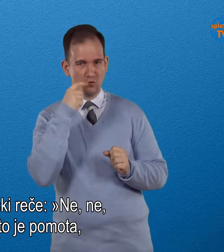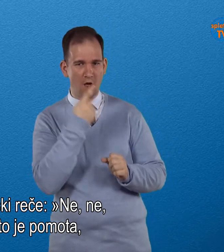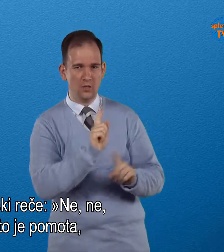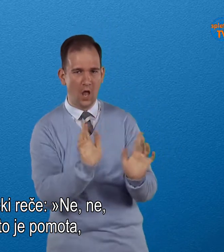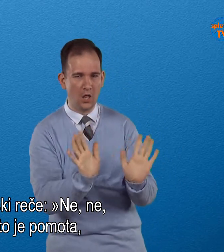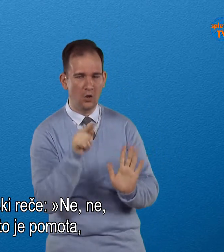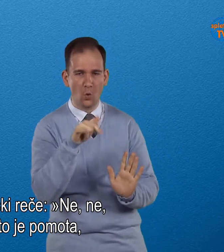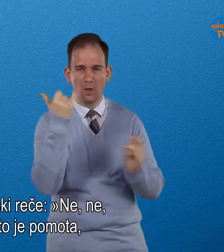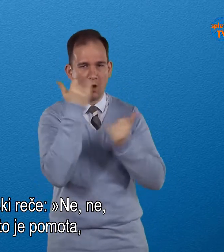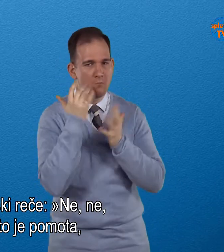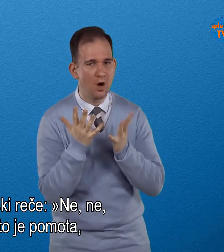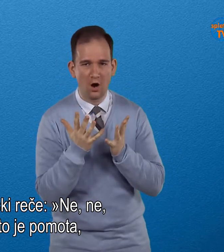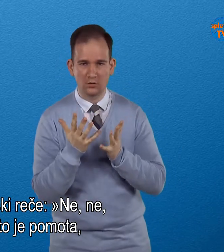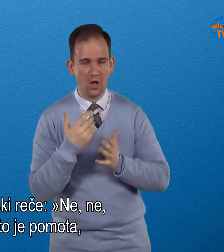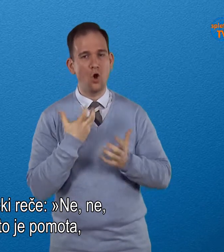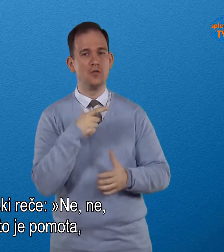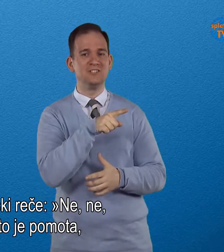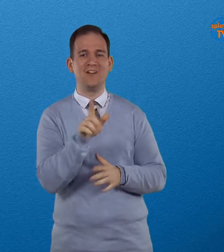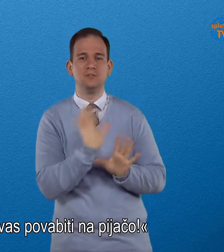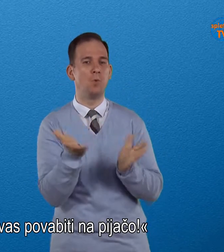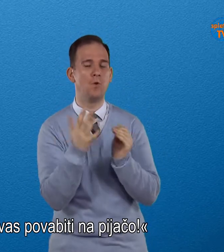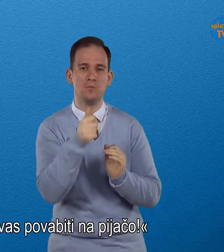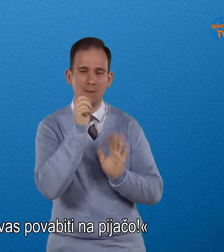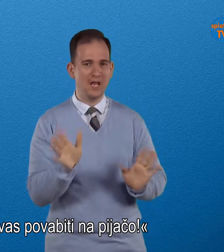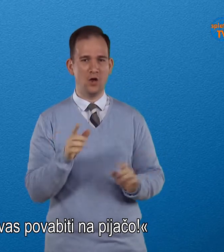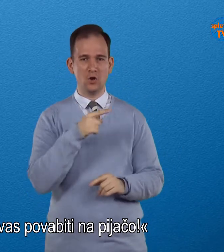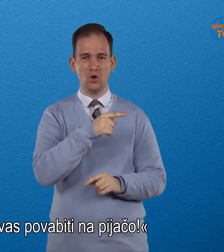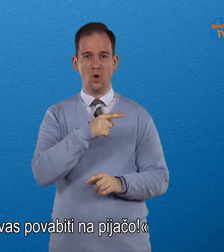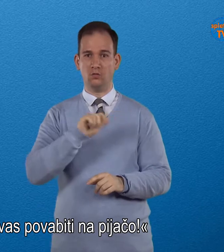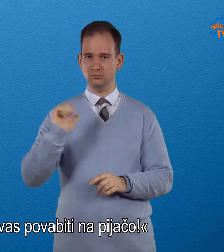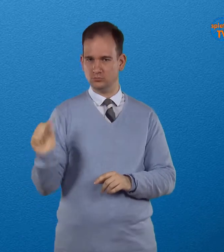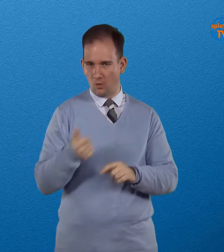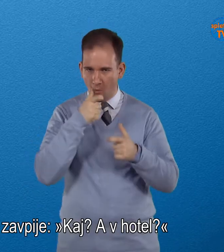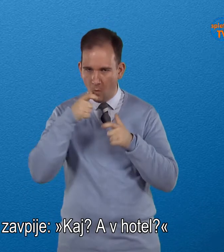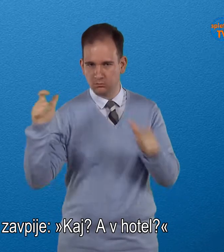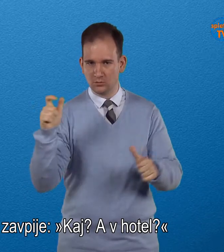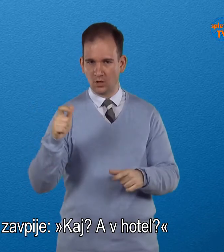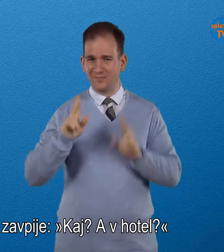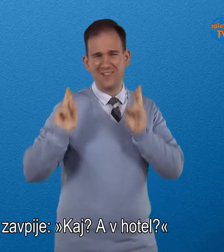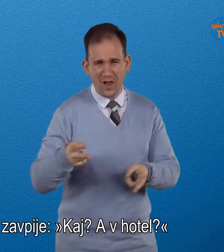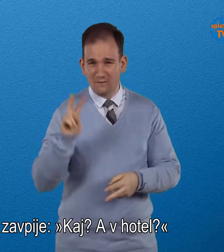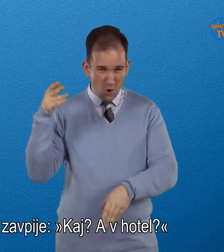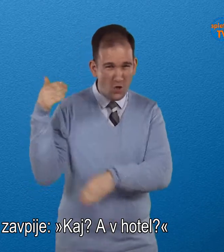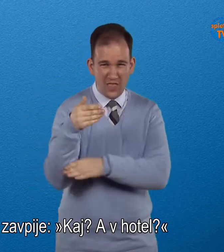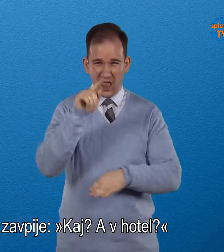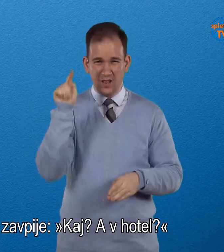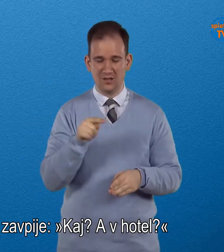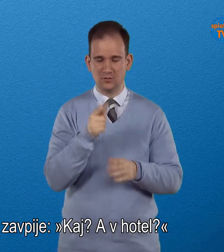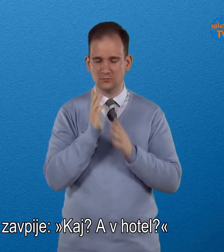Moški reče: Ne, to je pomota. Hotel sem vas povabiti na pijačo." Ona ponovno zavpije: "Kaj? A v